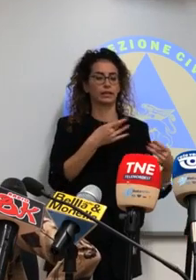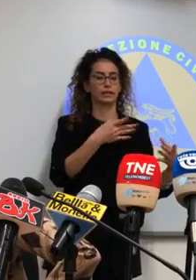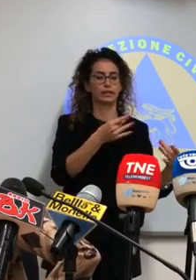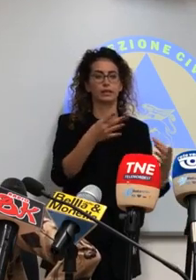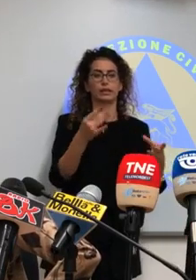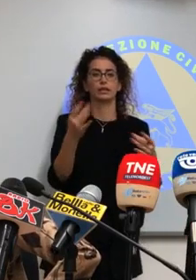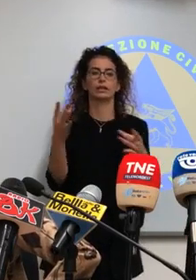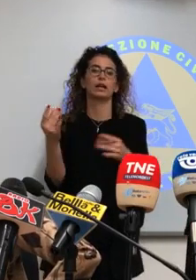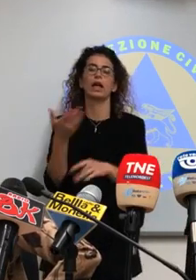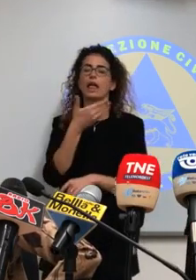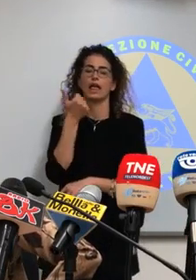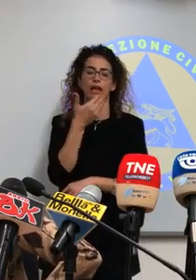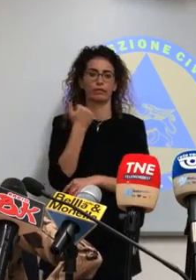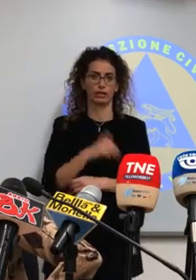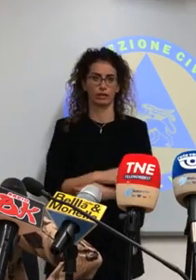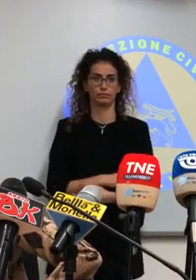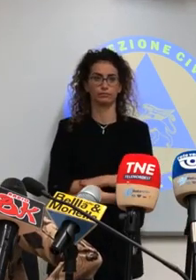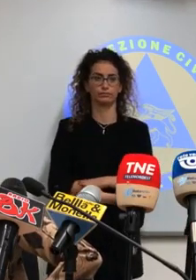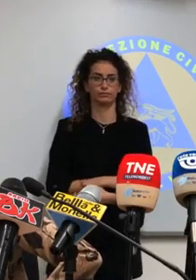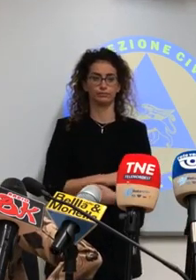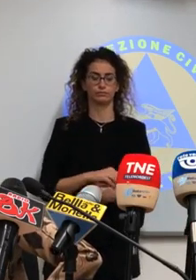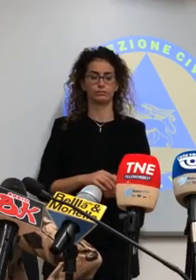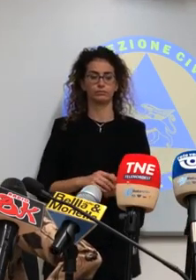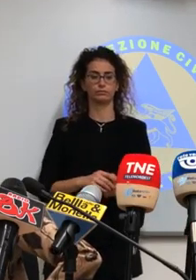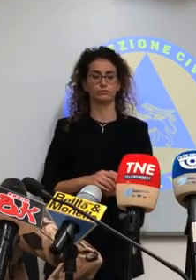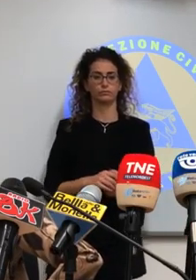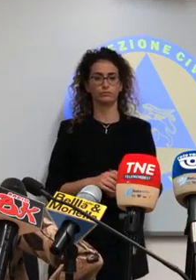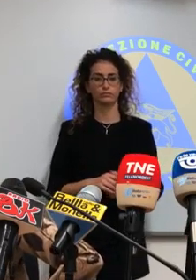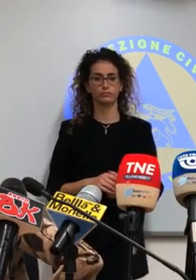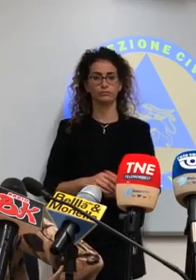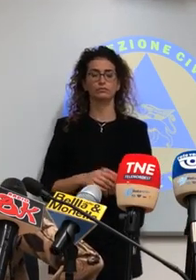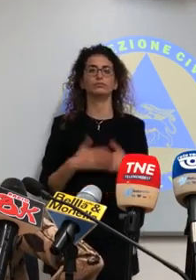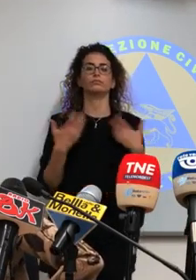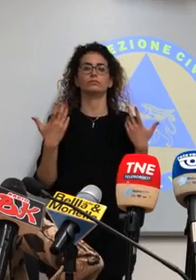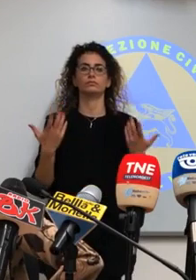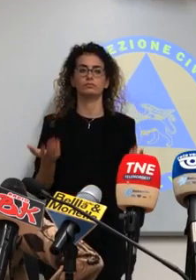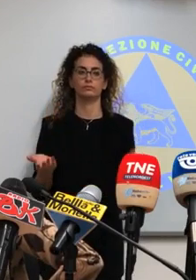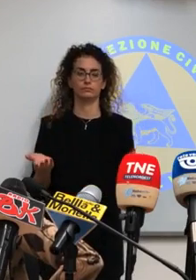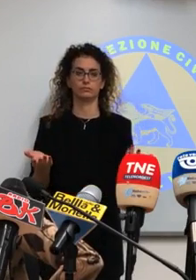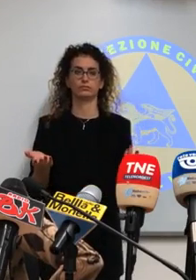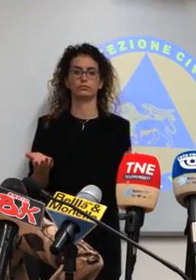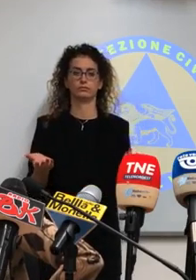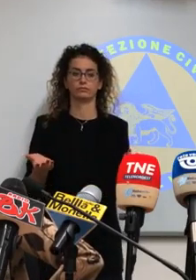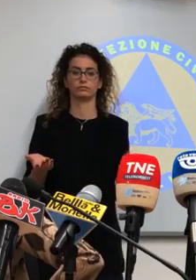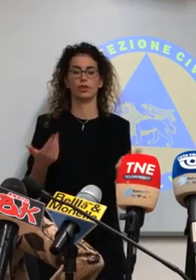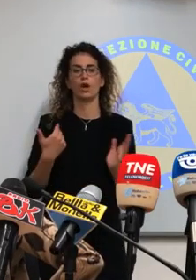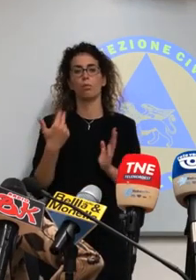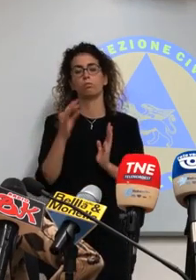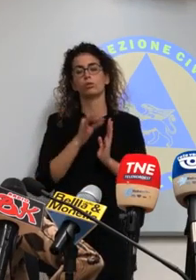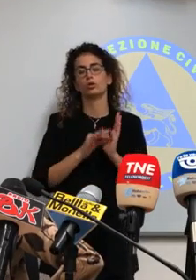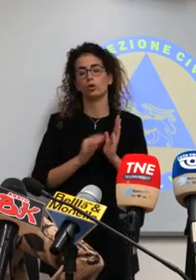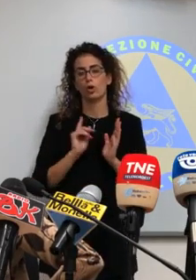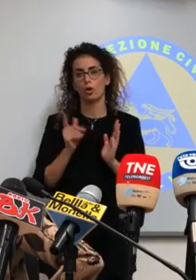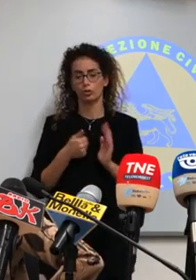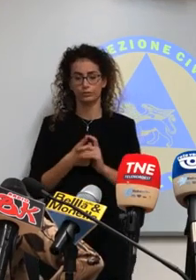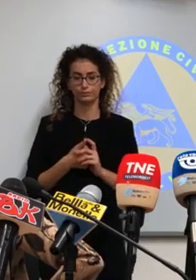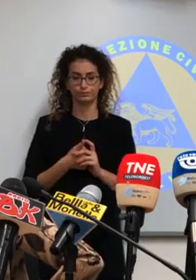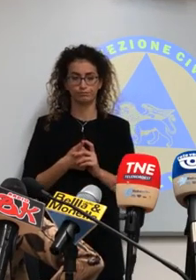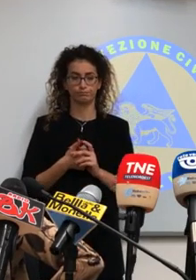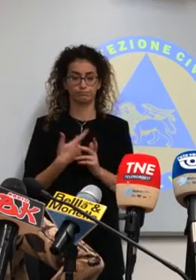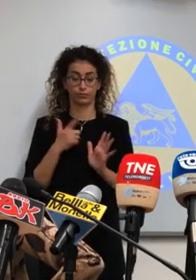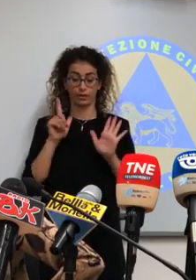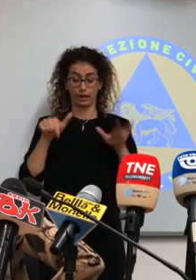a diffondere l'eventuale positività. Ecco, questo è attualmente il nostro protocollo. Se vediamo